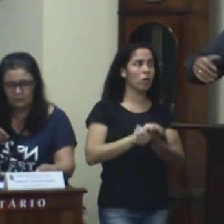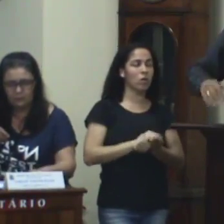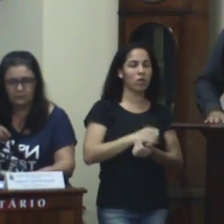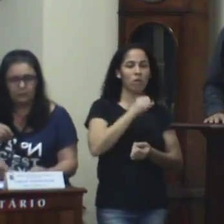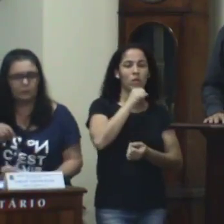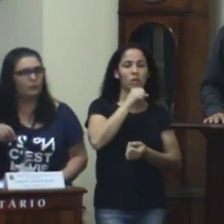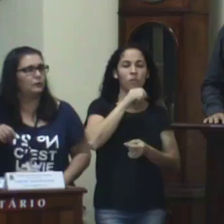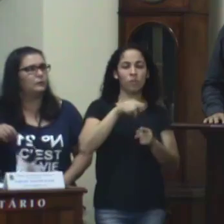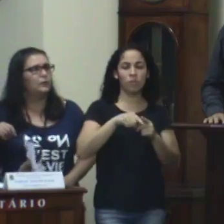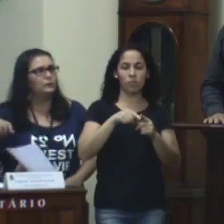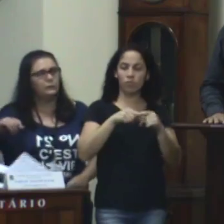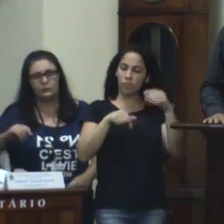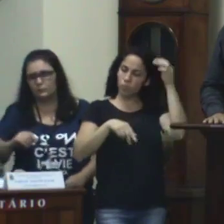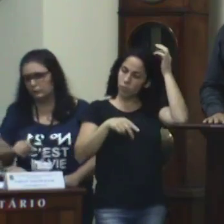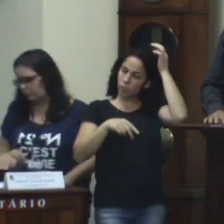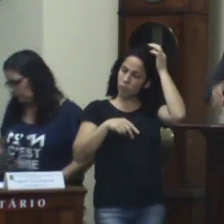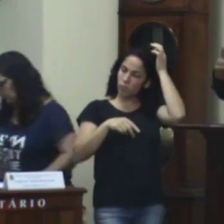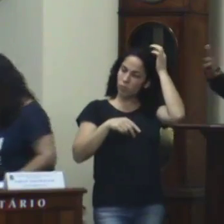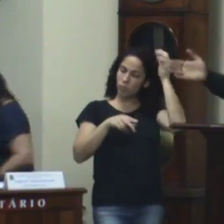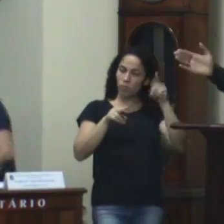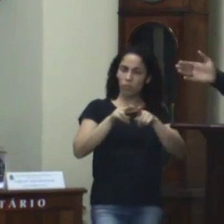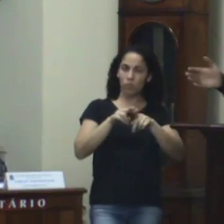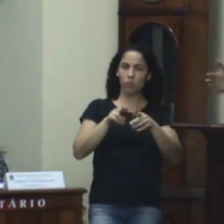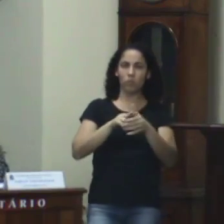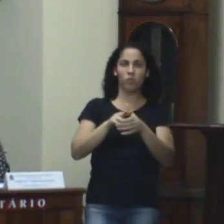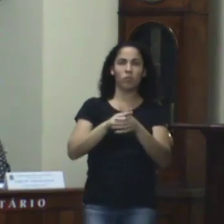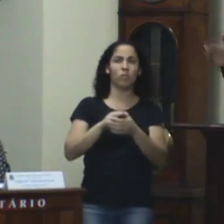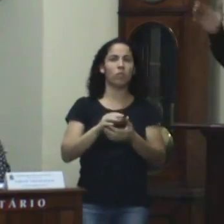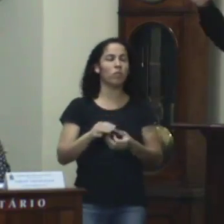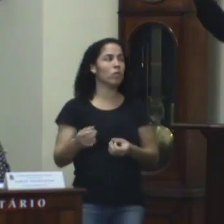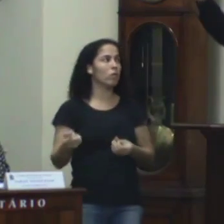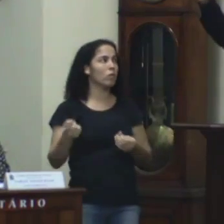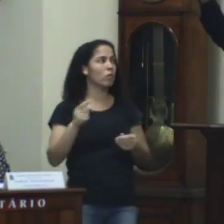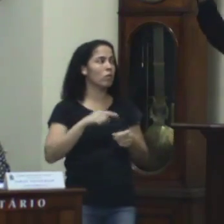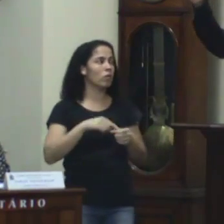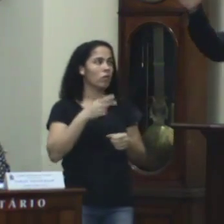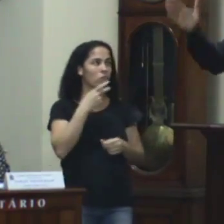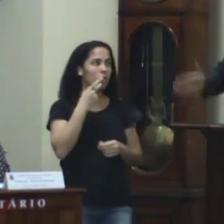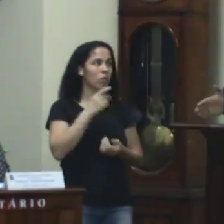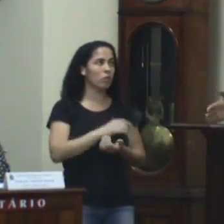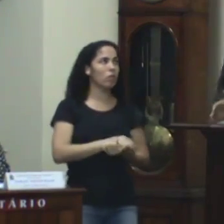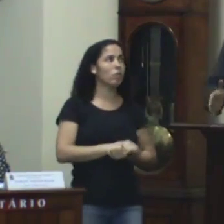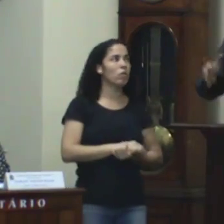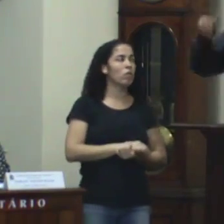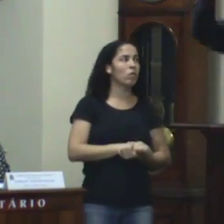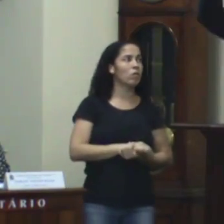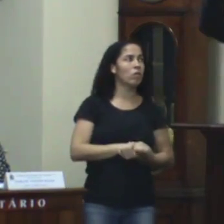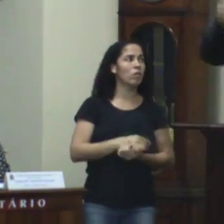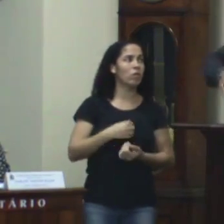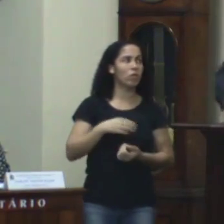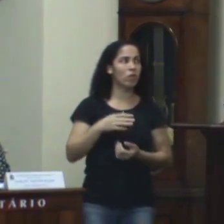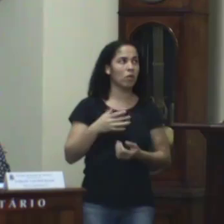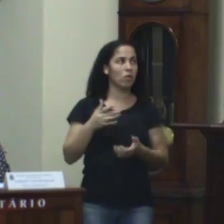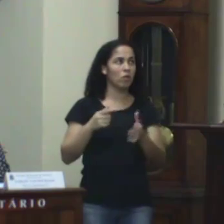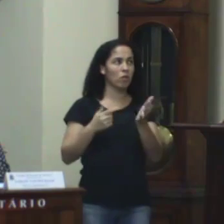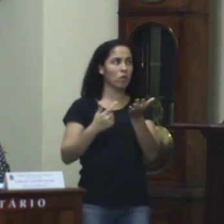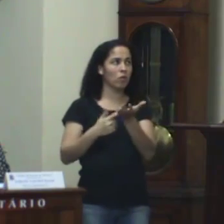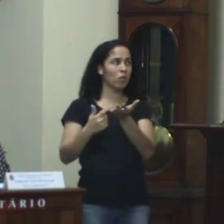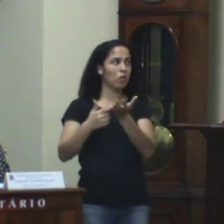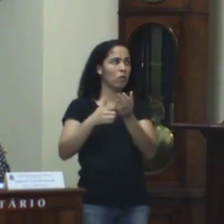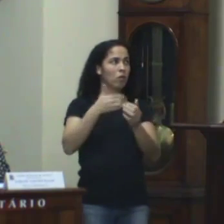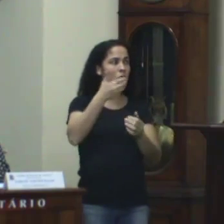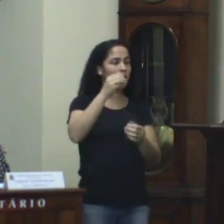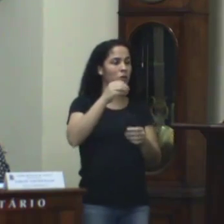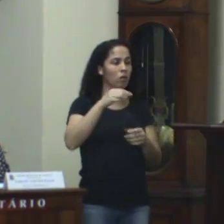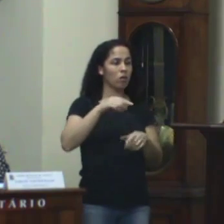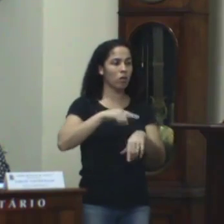os idosos da nossa cidade. Volto a dizer, quero deixar constar em ata que eu sou a favor do horário das 10 horas